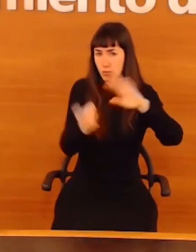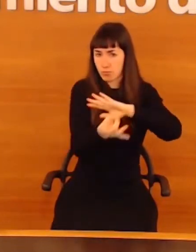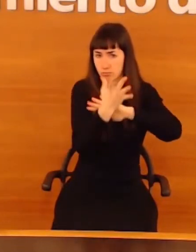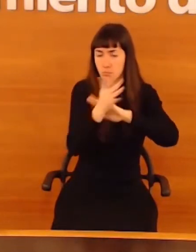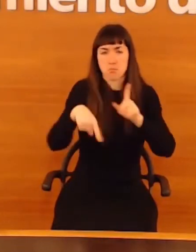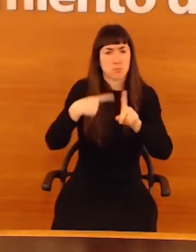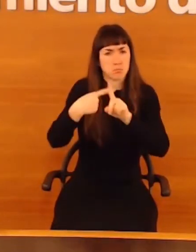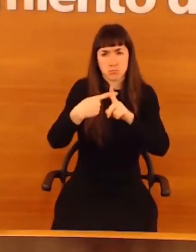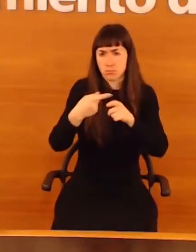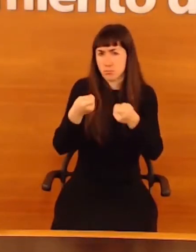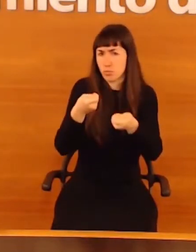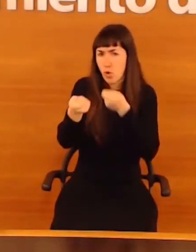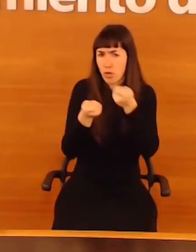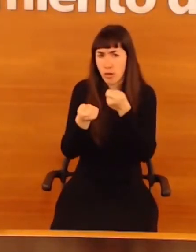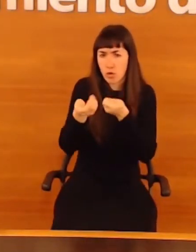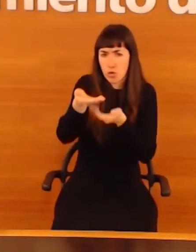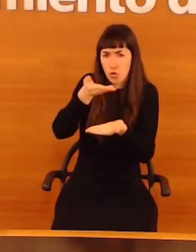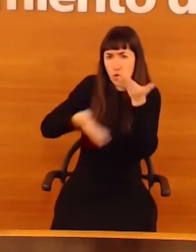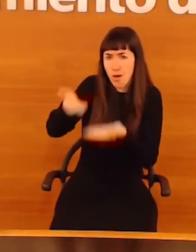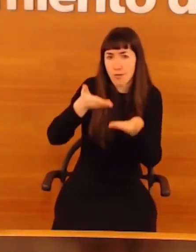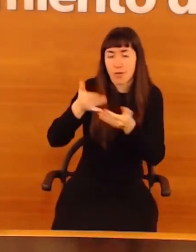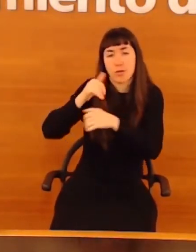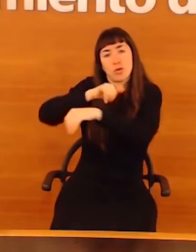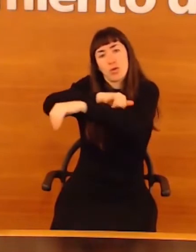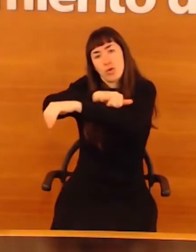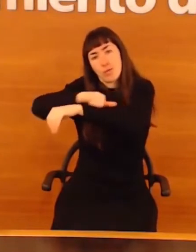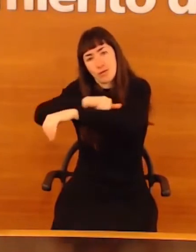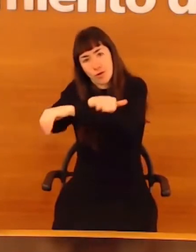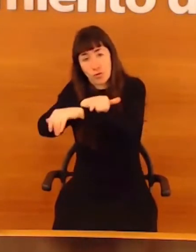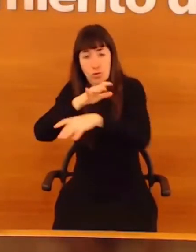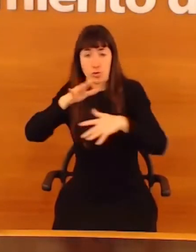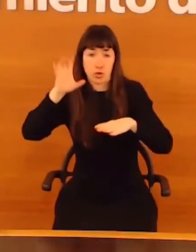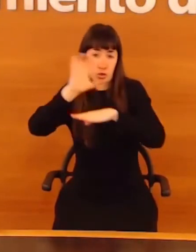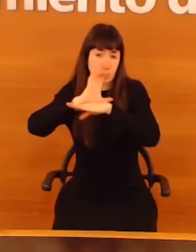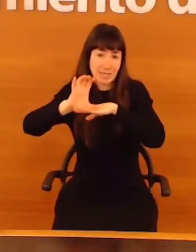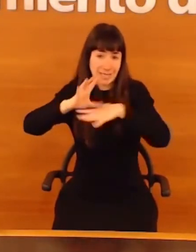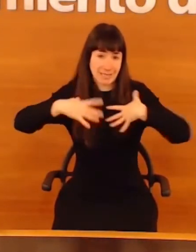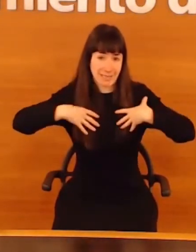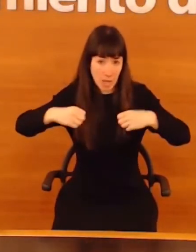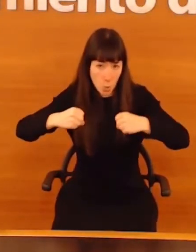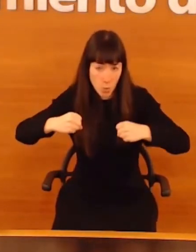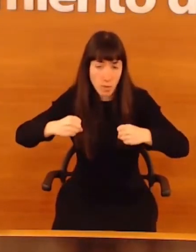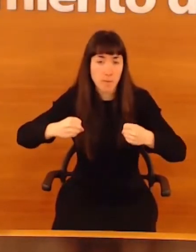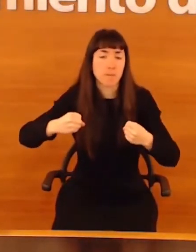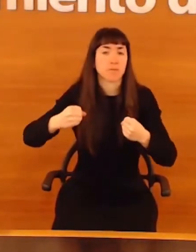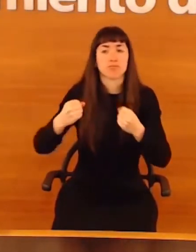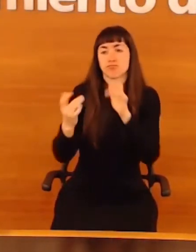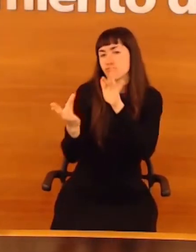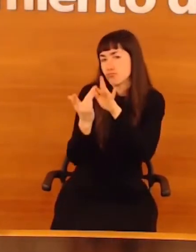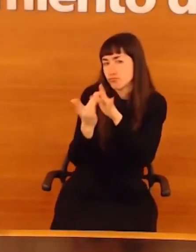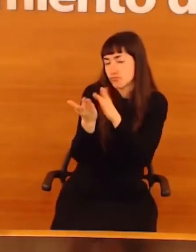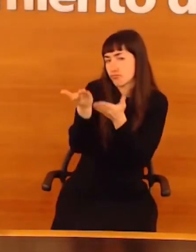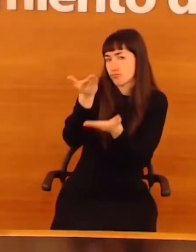coordinación constante al minuto con la Consejería de Salud. Se está manteniendo una